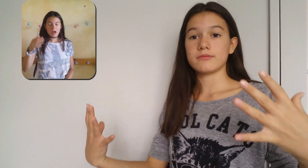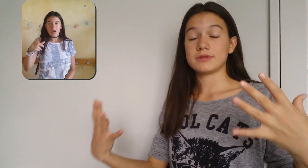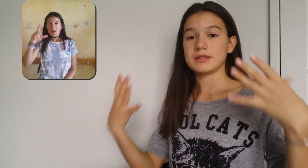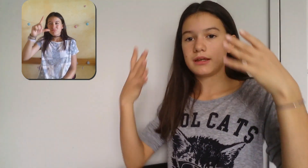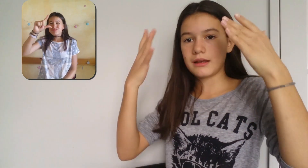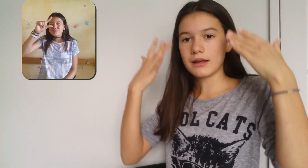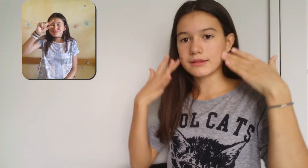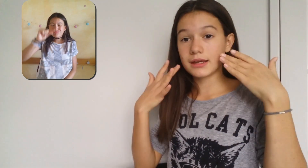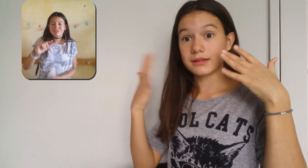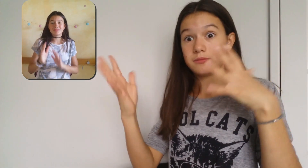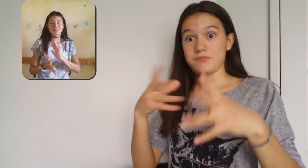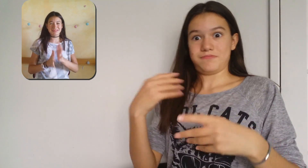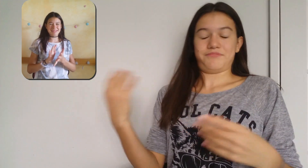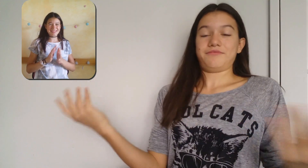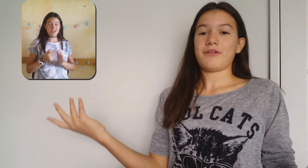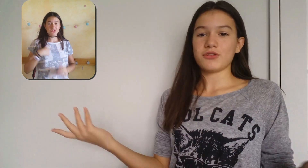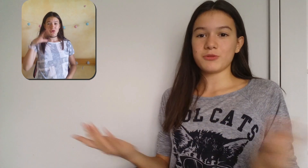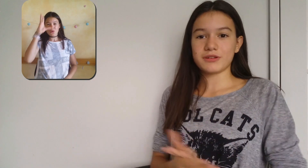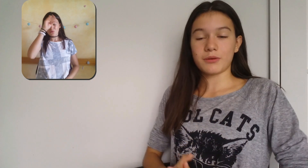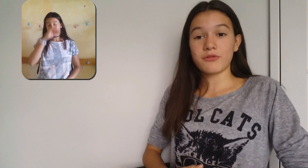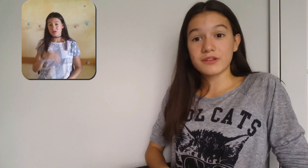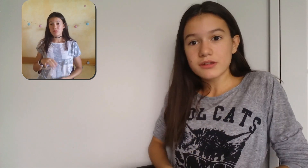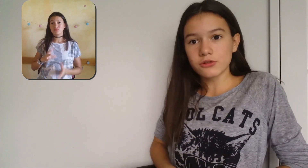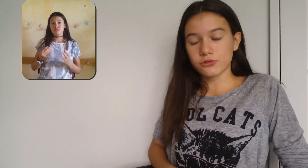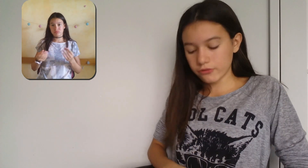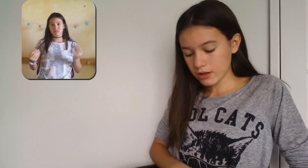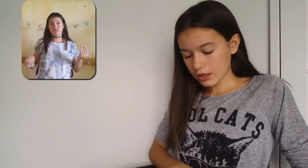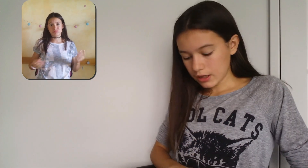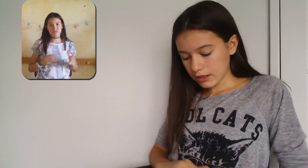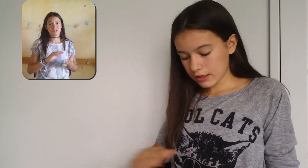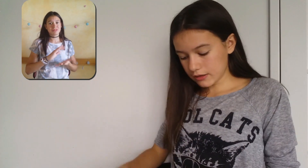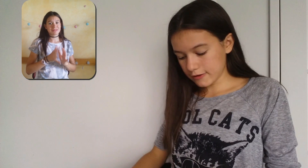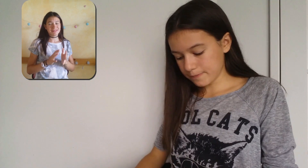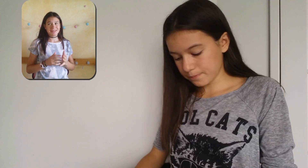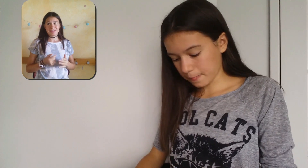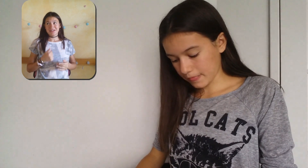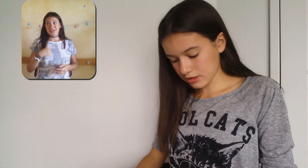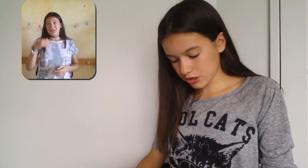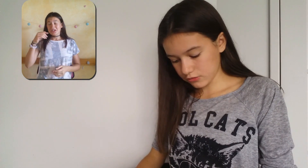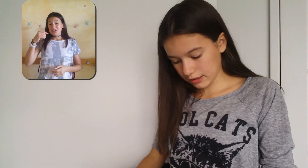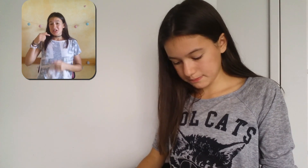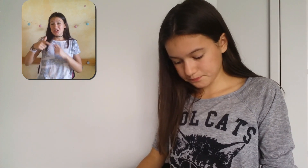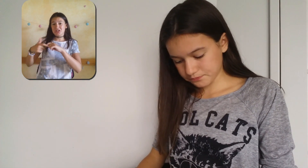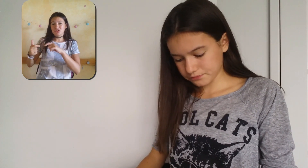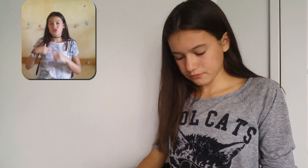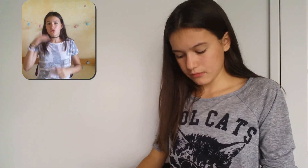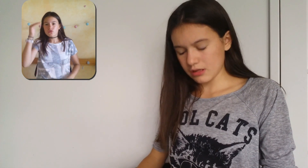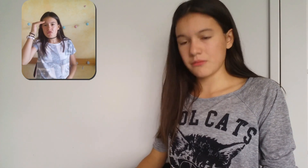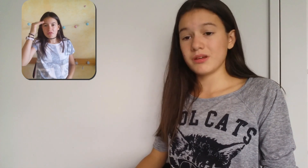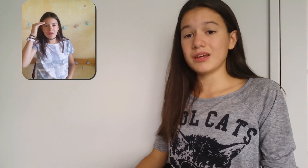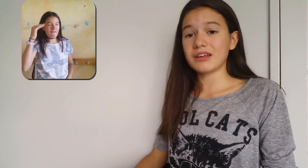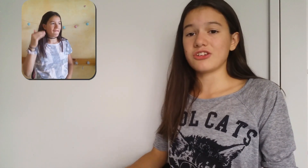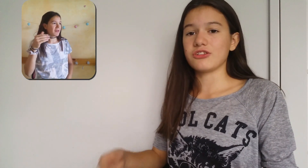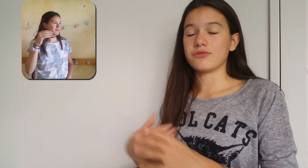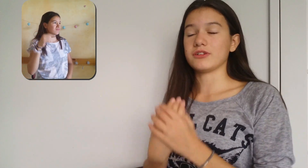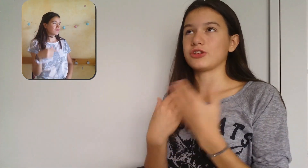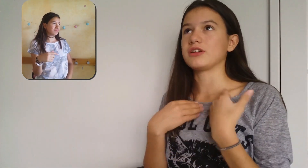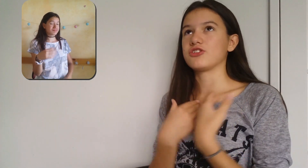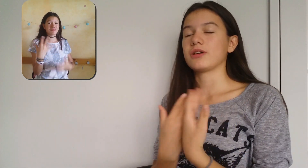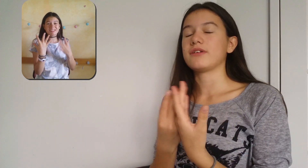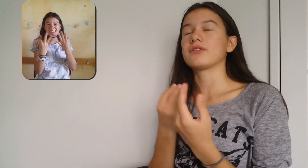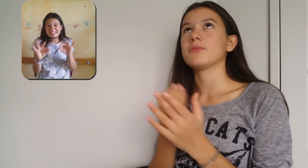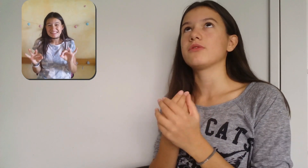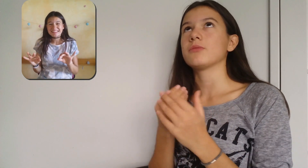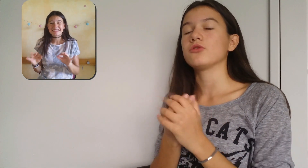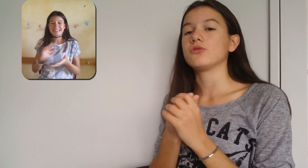vraiment, c'est la tête qui. Enfin, franchement, c'est vraiment fascinant, je trouve. Et j'adorais. Mais